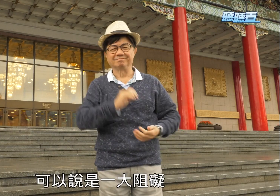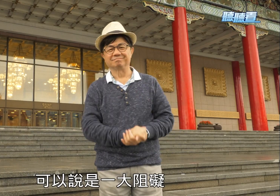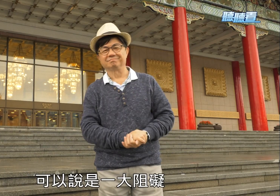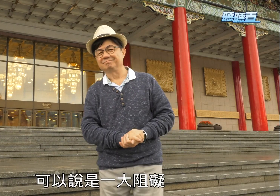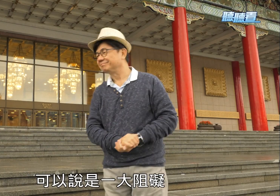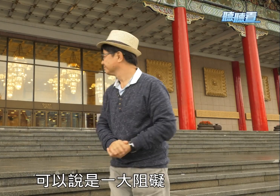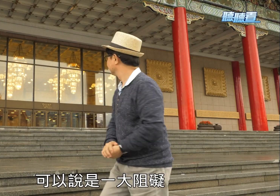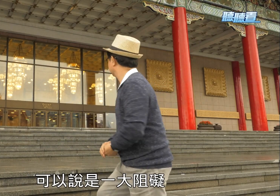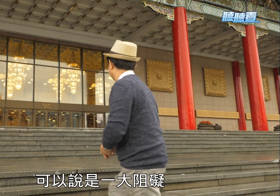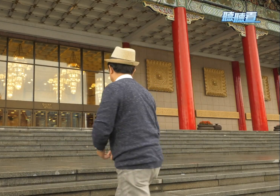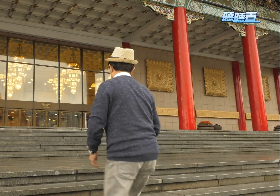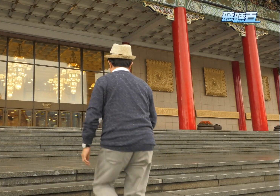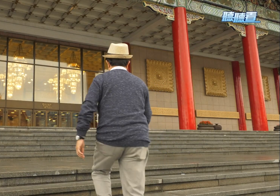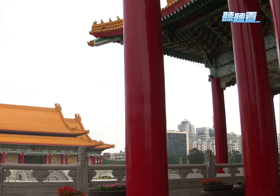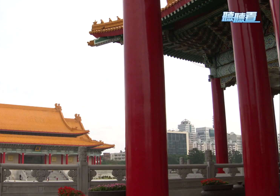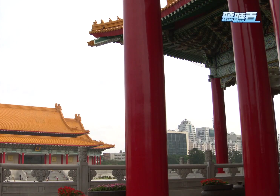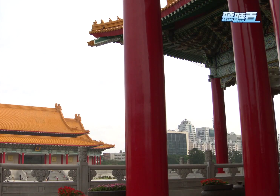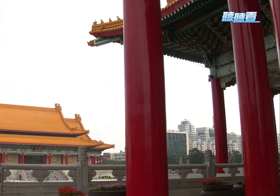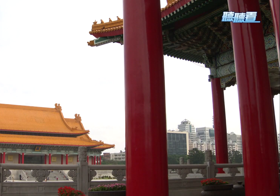是一大阻碍。